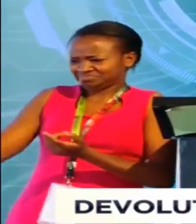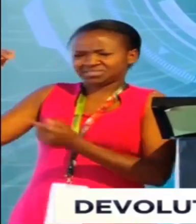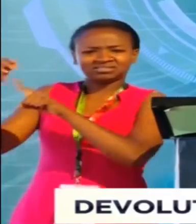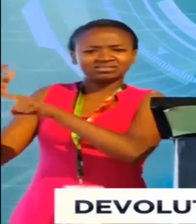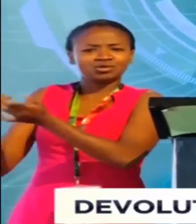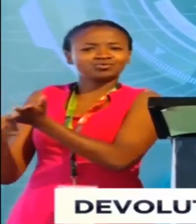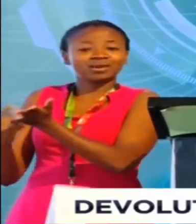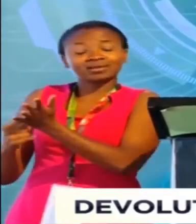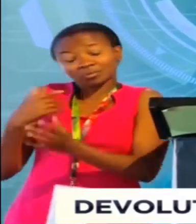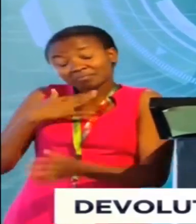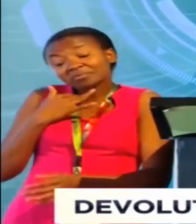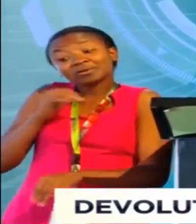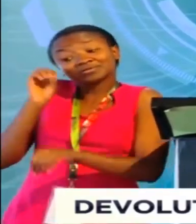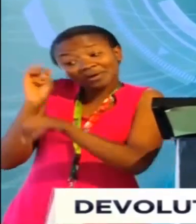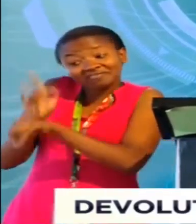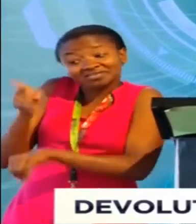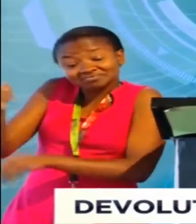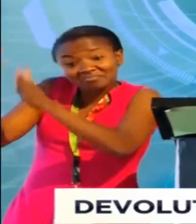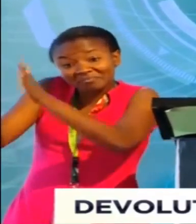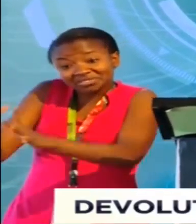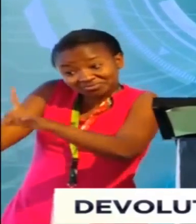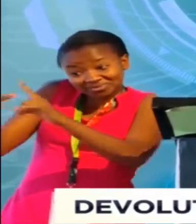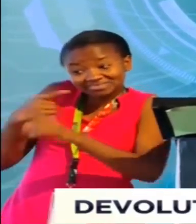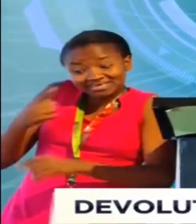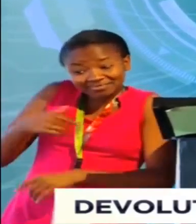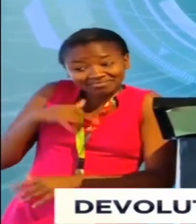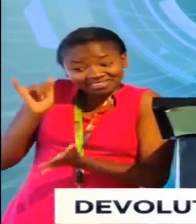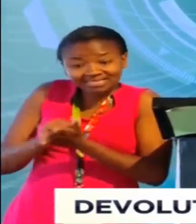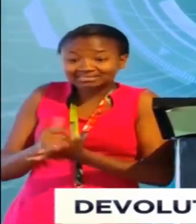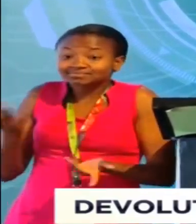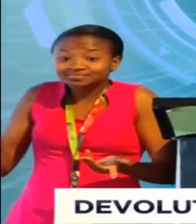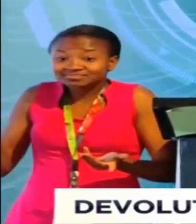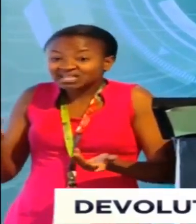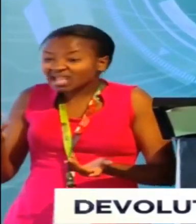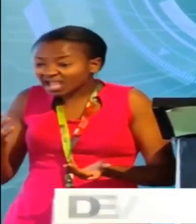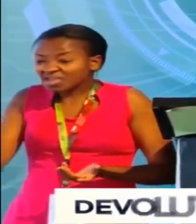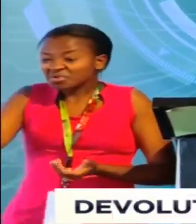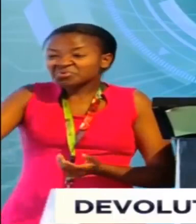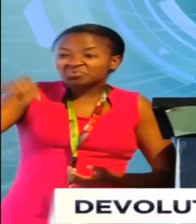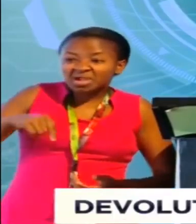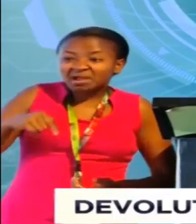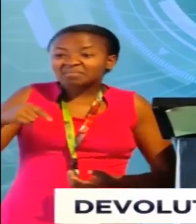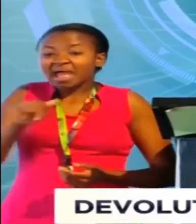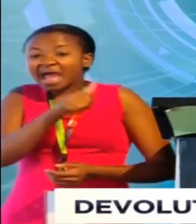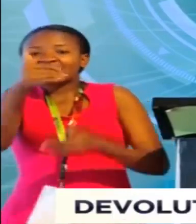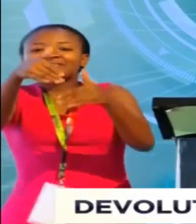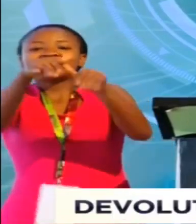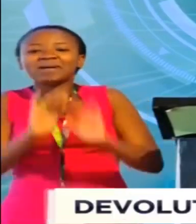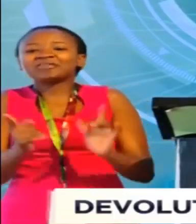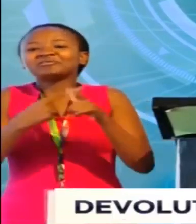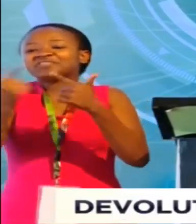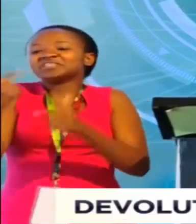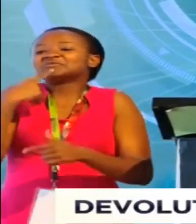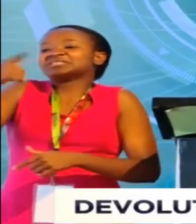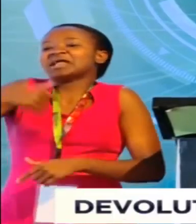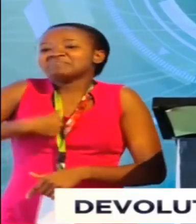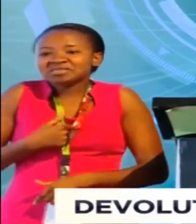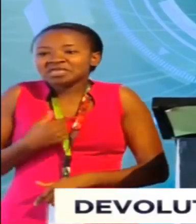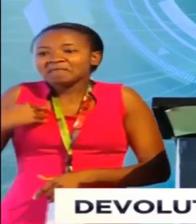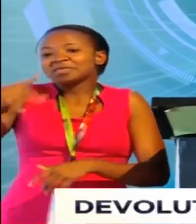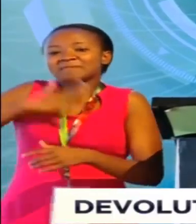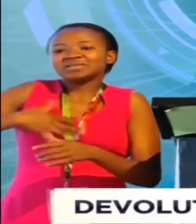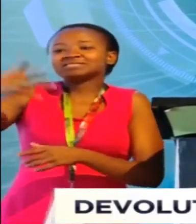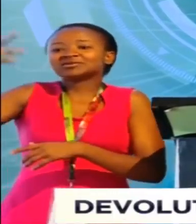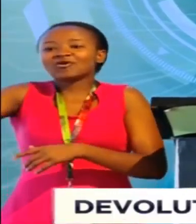mimi ningetaka kushauri huyu alikuwa ananiambia mambo hiyo, hakuna haja ya kunifuata kwa mazishi ingine kuniuliza, kwenda